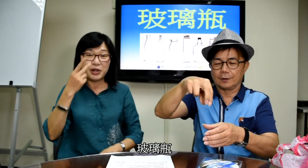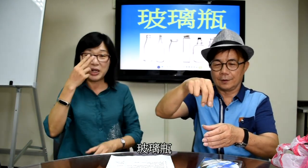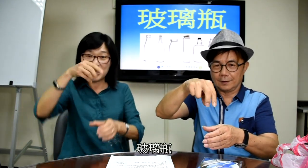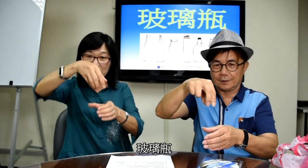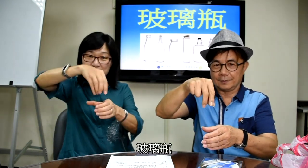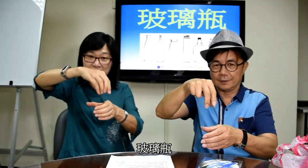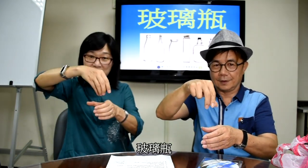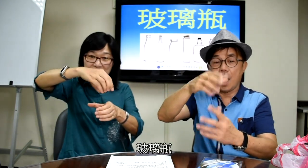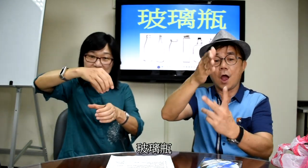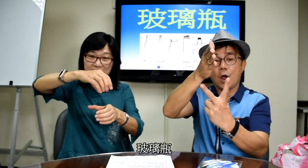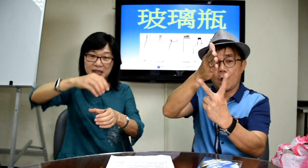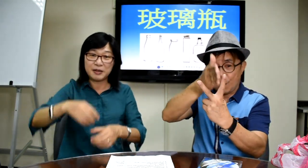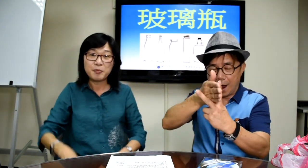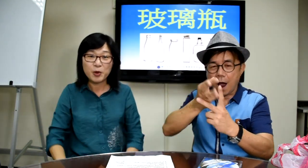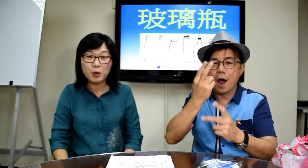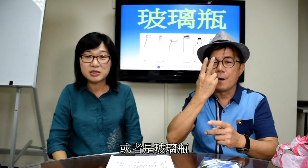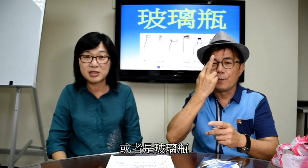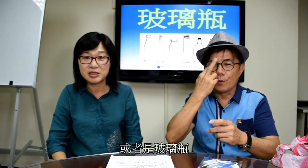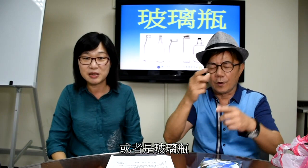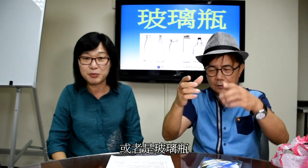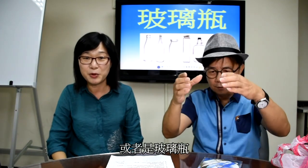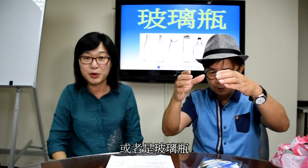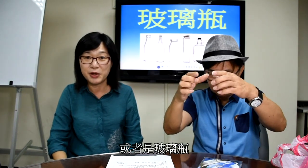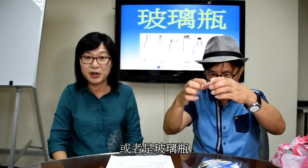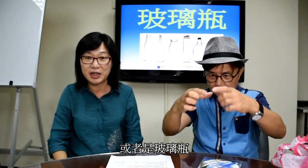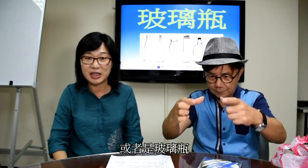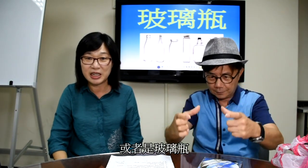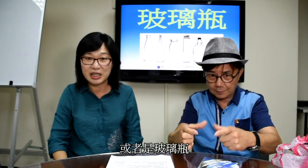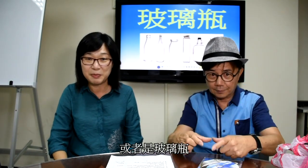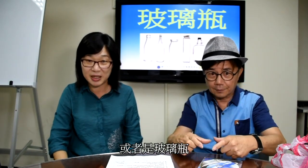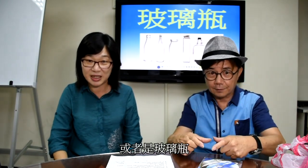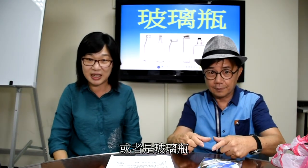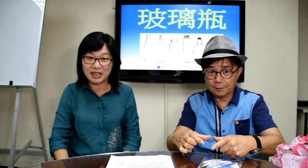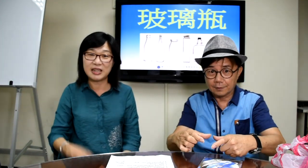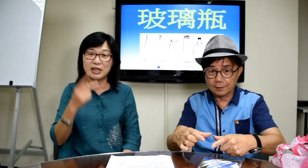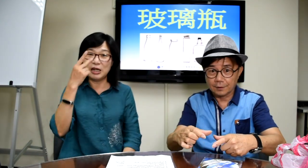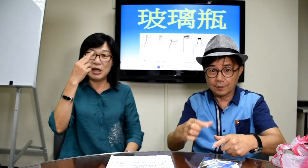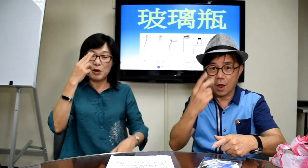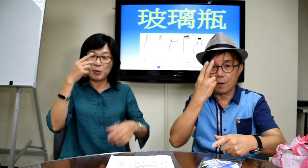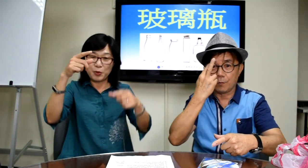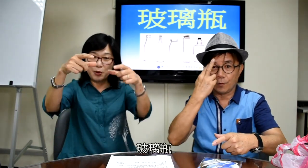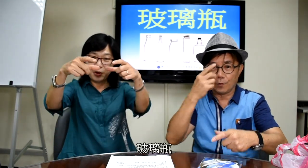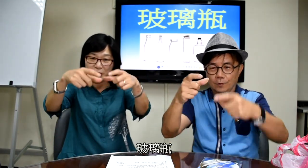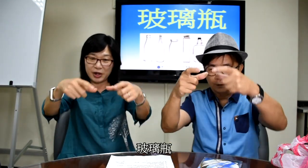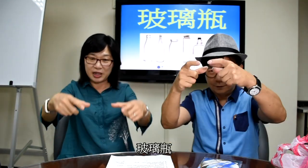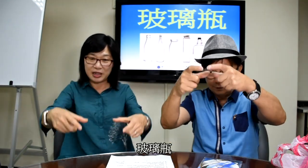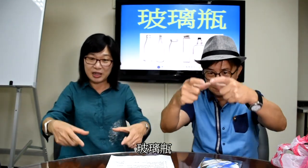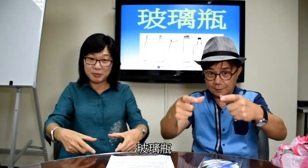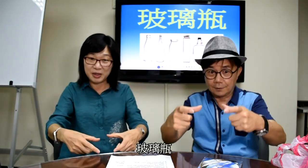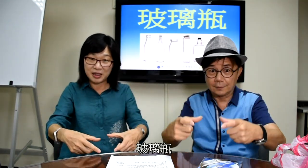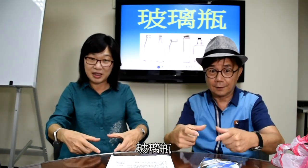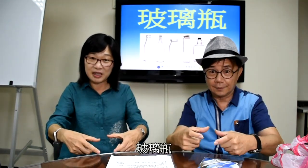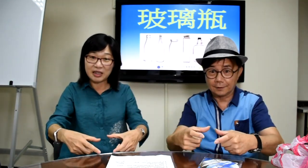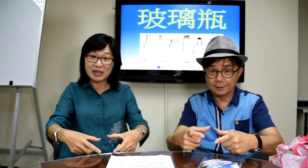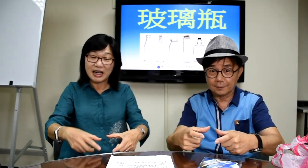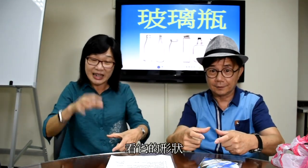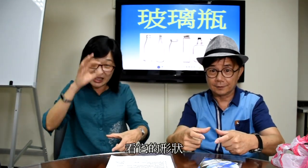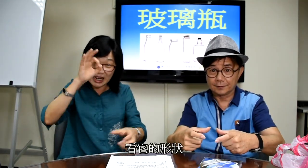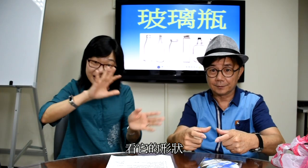璃瓶，或者是玻璃瓶，玻璃瓶，看它的